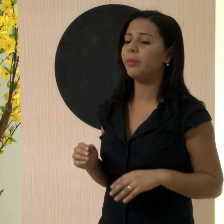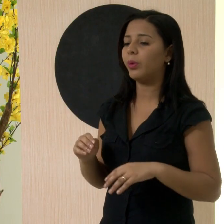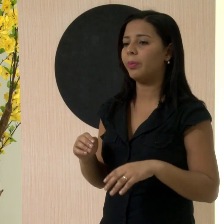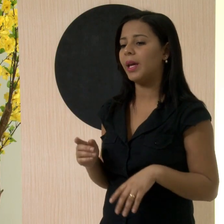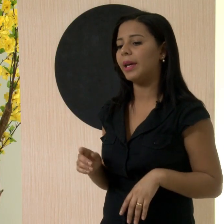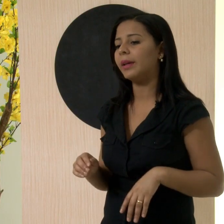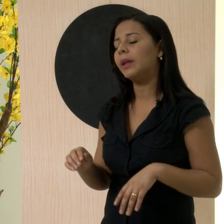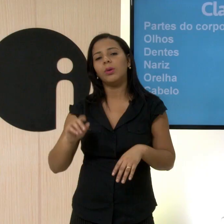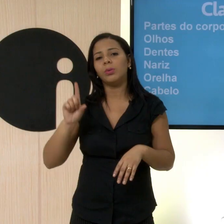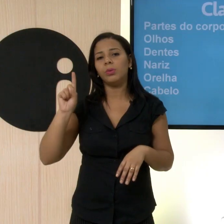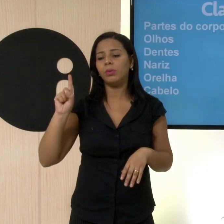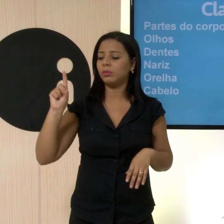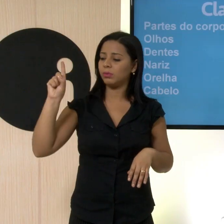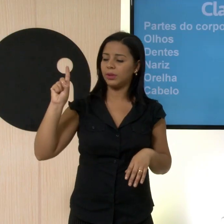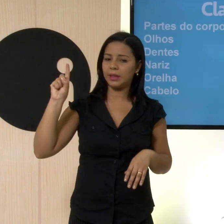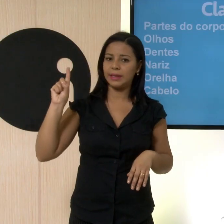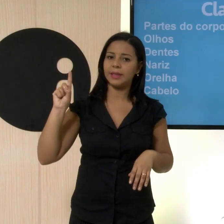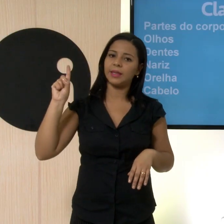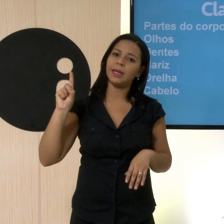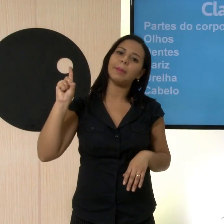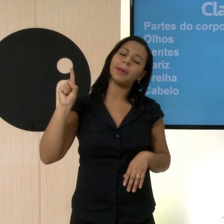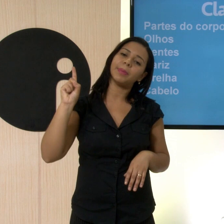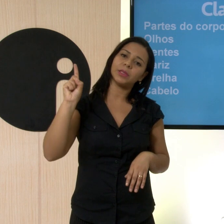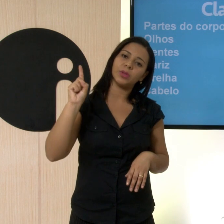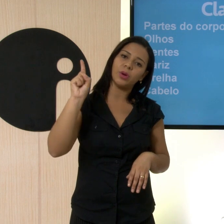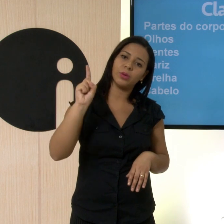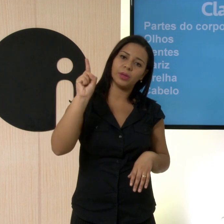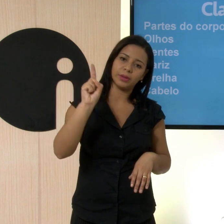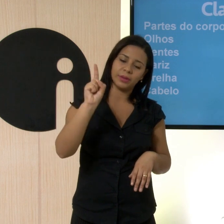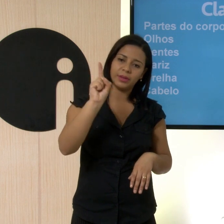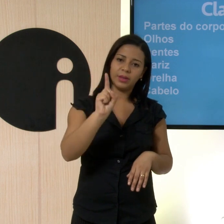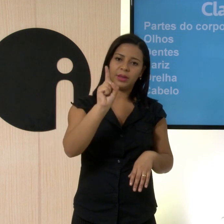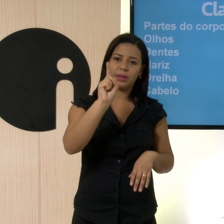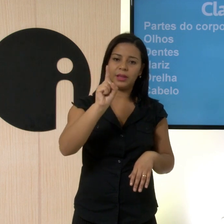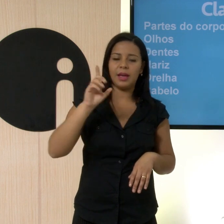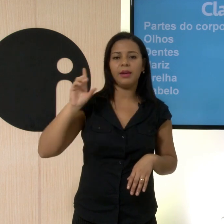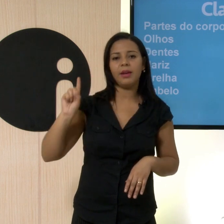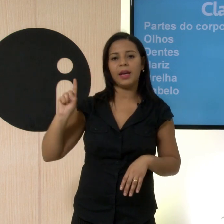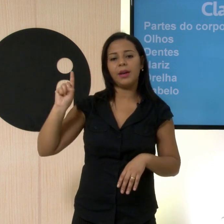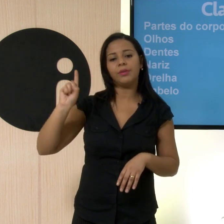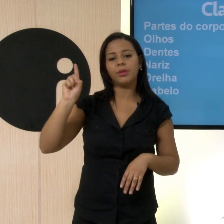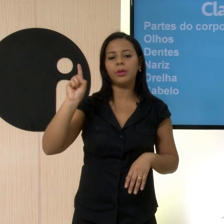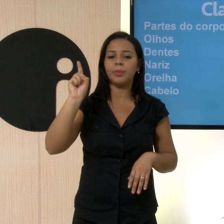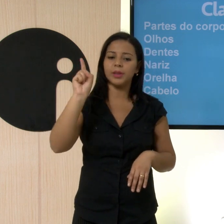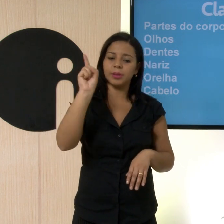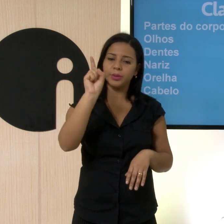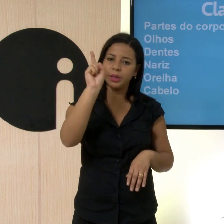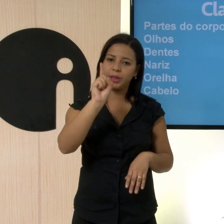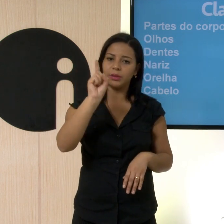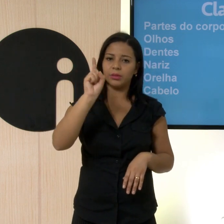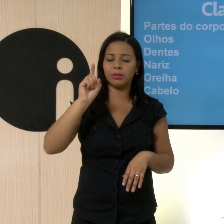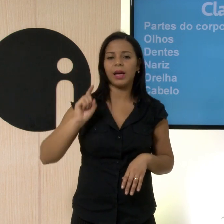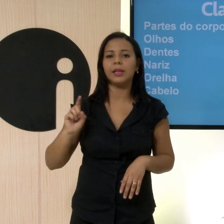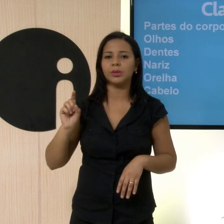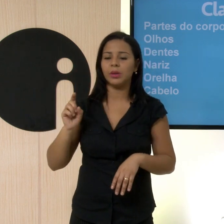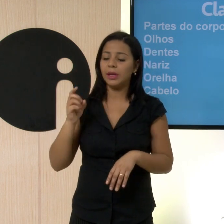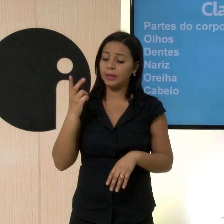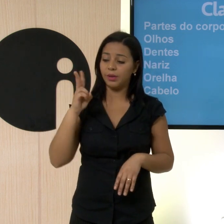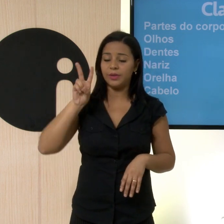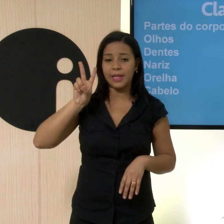o B. O 1, que esse daqui é para pessoa, né? Aí posso ir mudando. No caso, se eu fizer